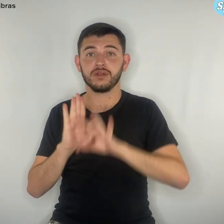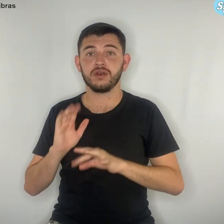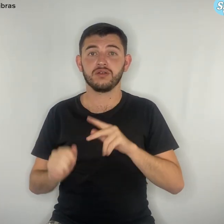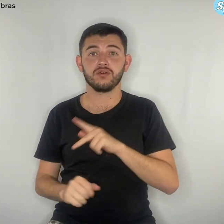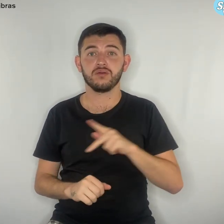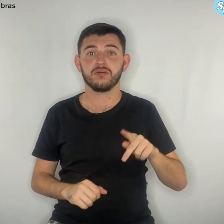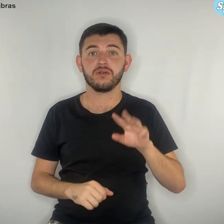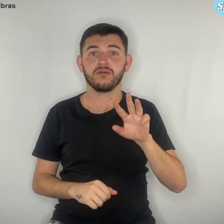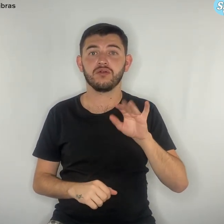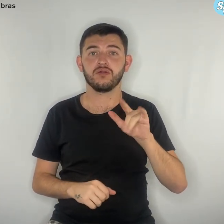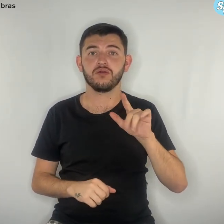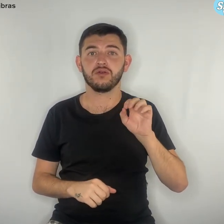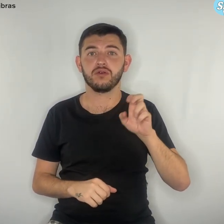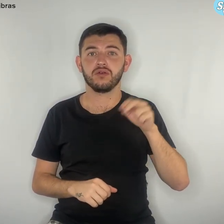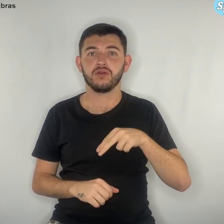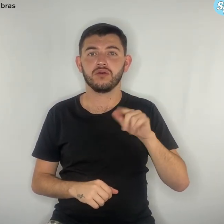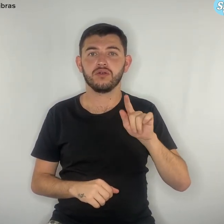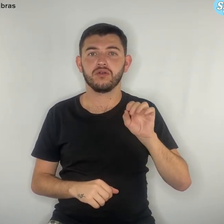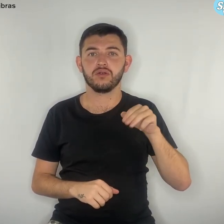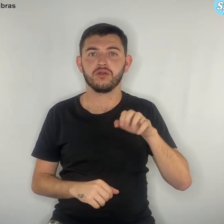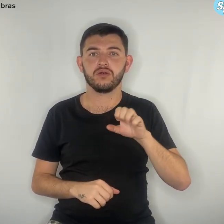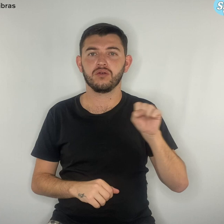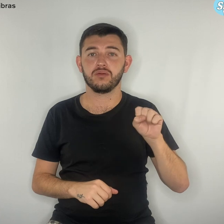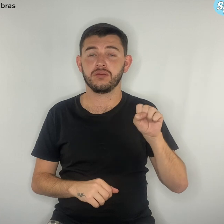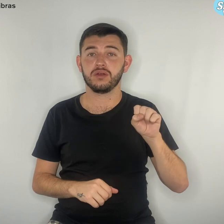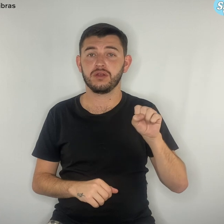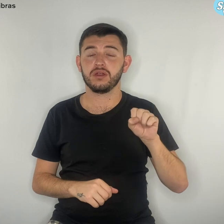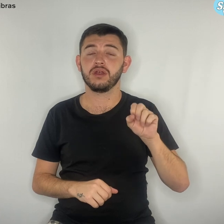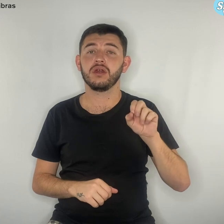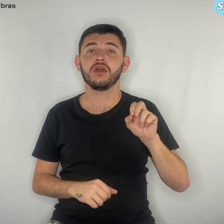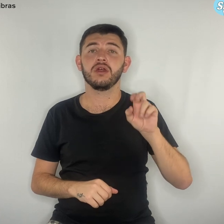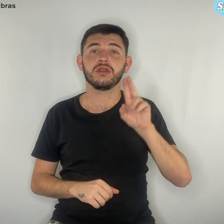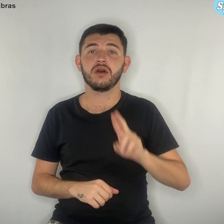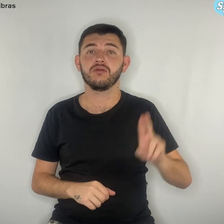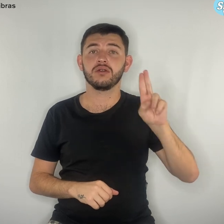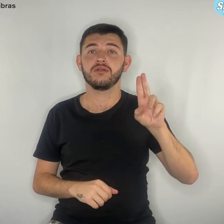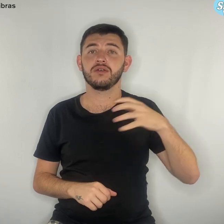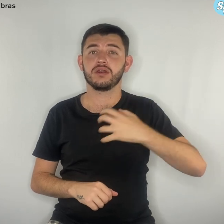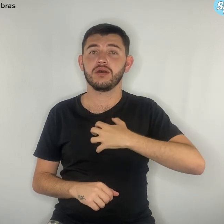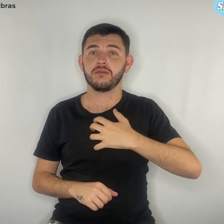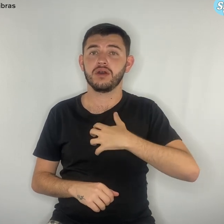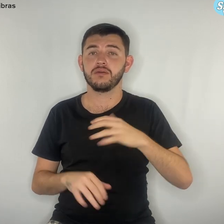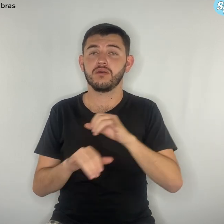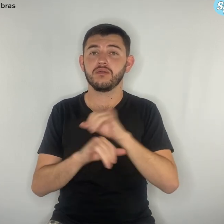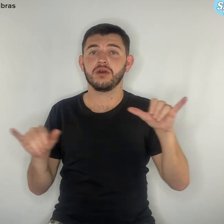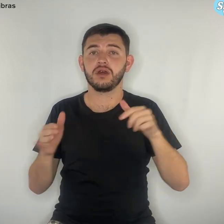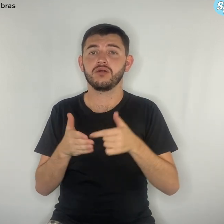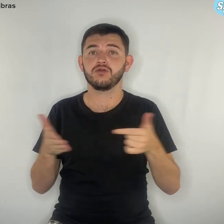Universidade Federal da Bahia, publicado no jornal Folha de São Paulo, de